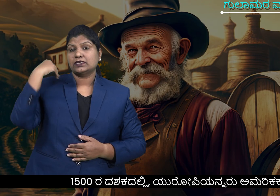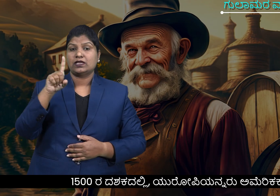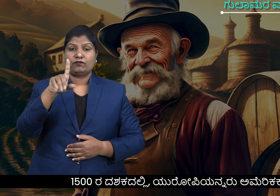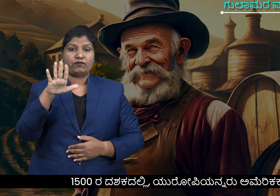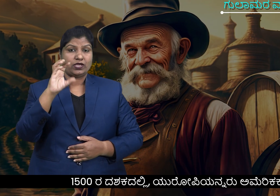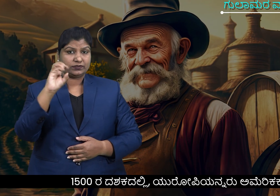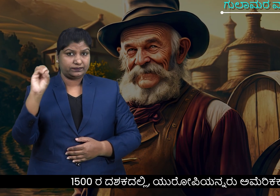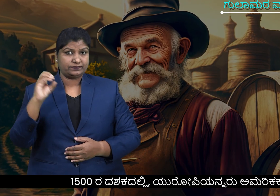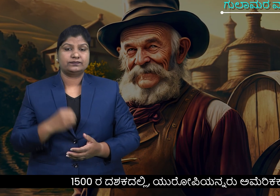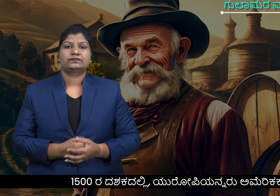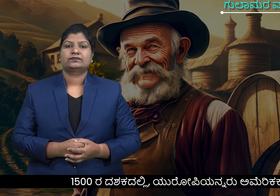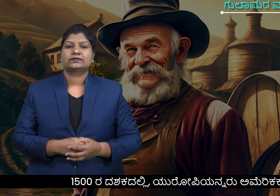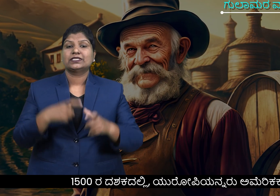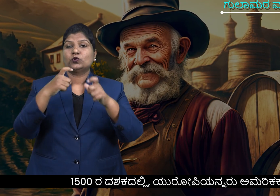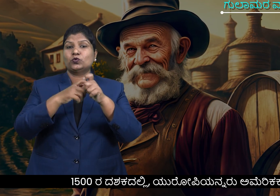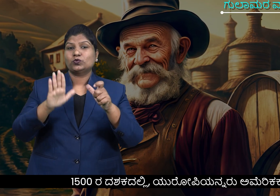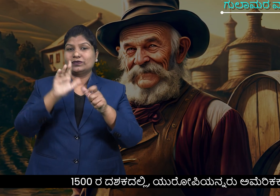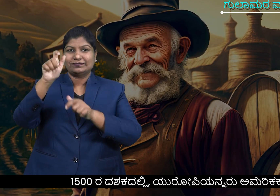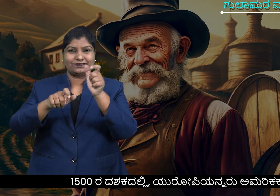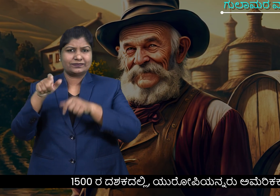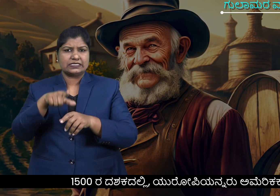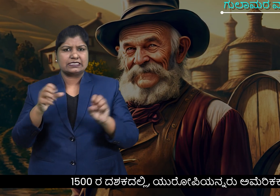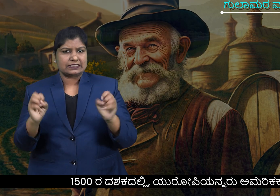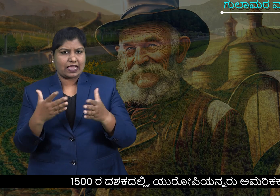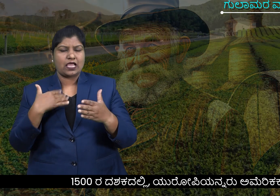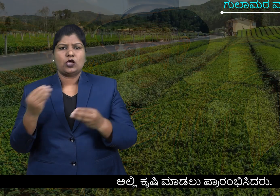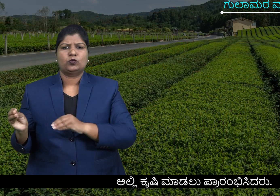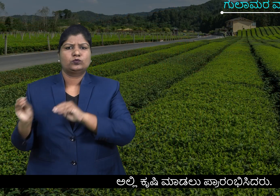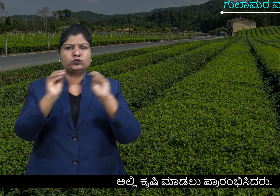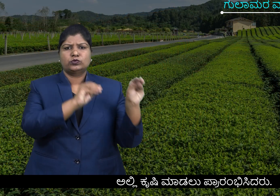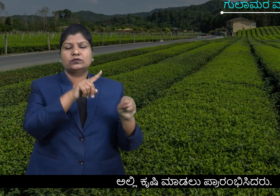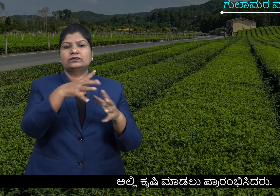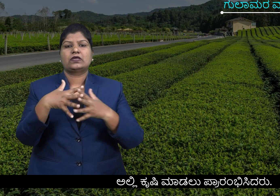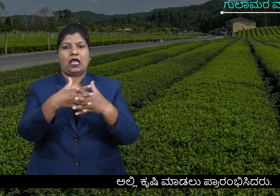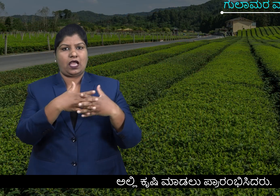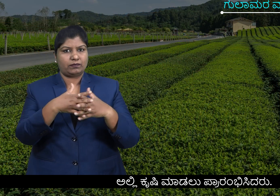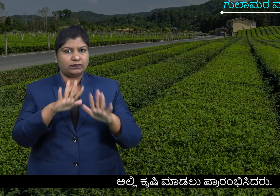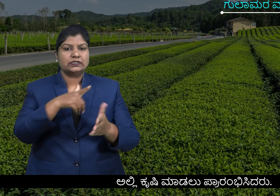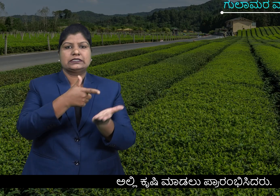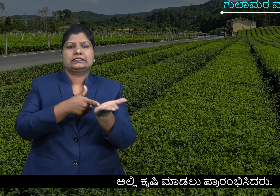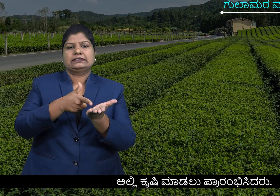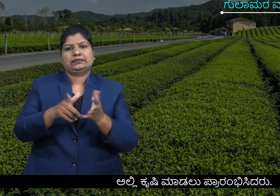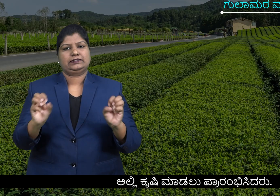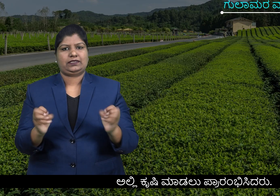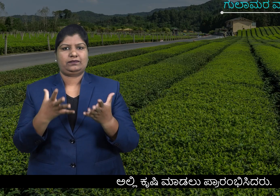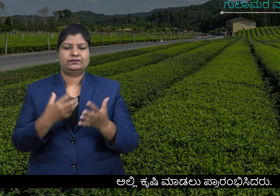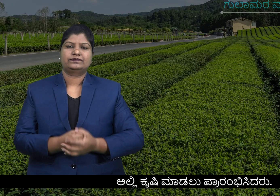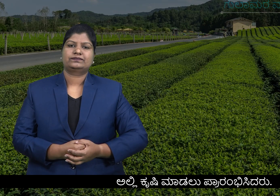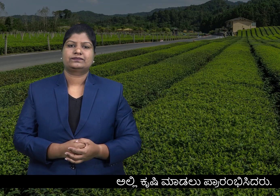1500ರ ದಶಕದಲ್ಲಿ ಯುರೋಪಿಯನ್ನರು ಅಮೆರಿಕಕ್ಕೆ ಹೋಗಿ ಅಲ್ಲಿ ಕೃಷಿ ಮಾಡಲು ಪ್ರಾರಂಭಿಸಿದರು.